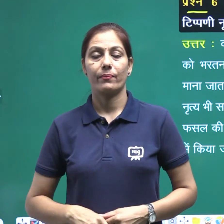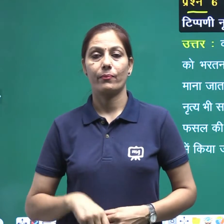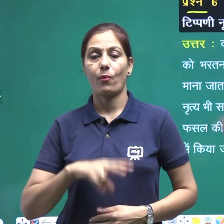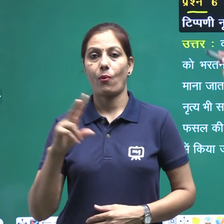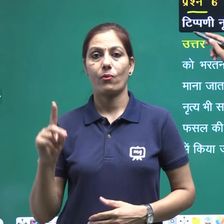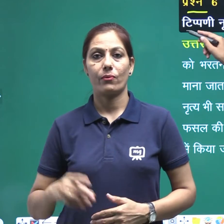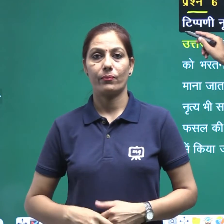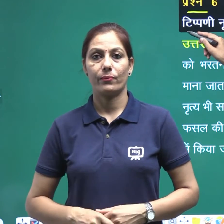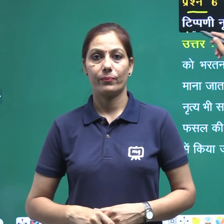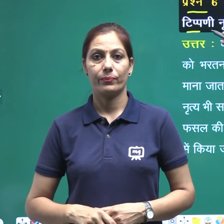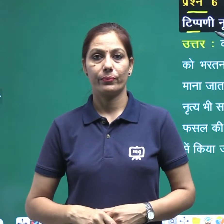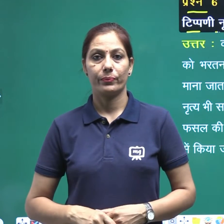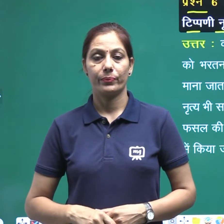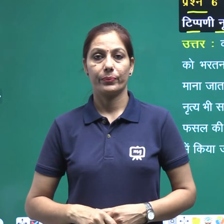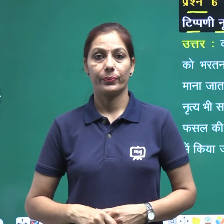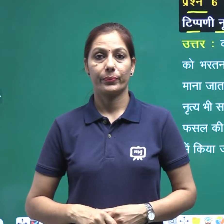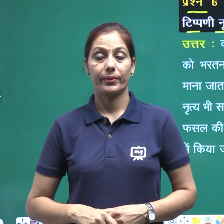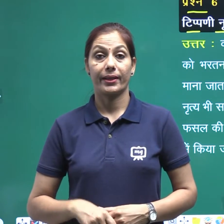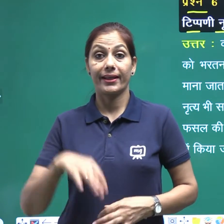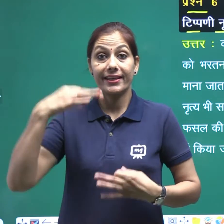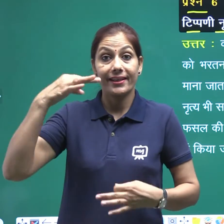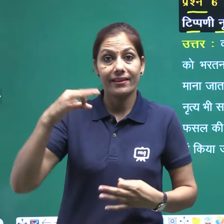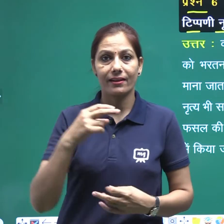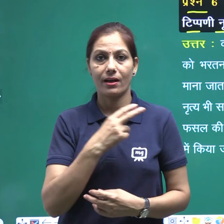और टिप्पणी नृत्य के बारे में